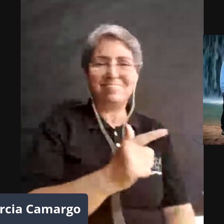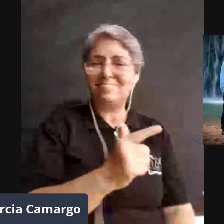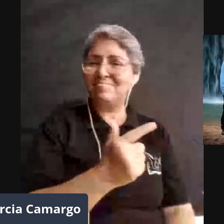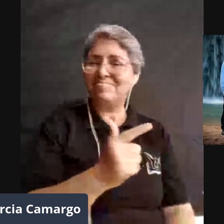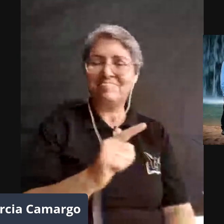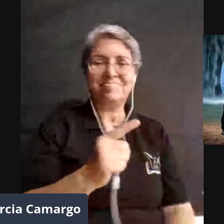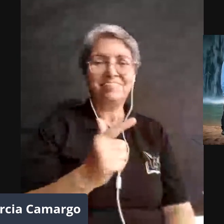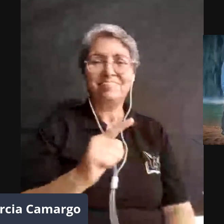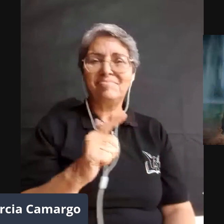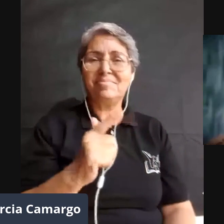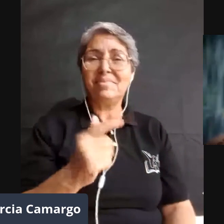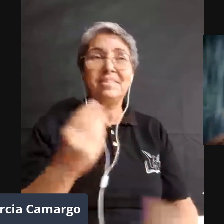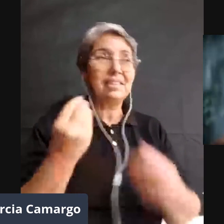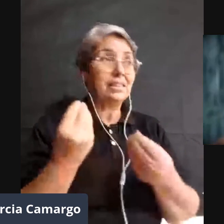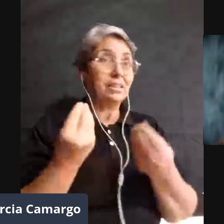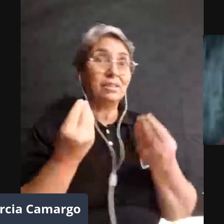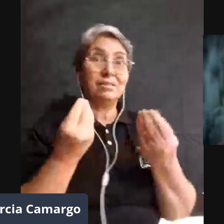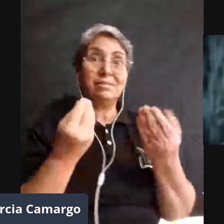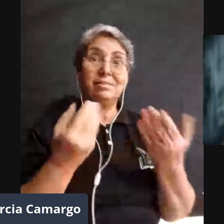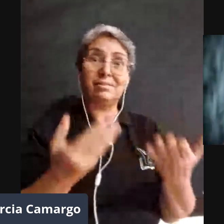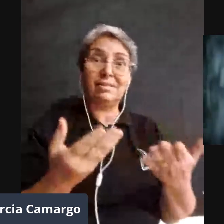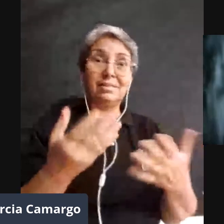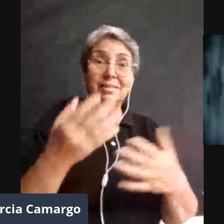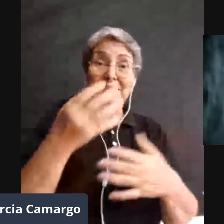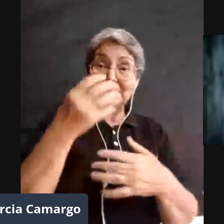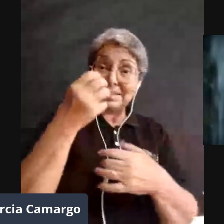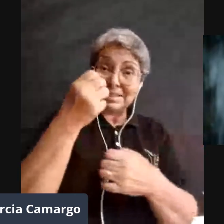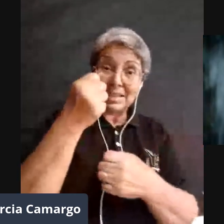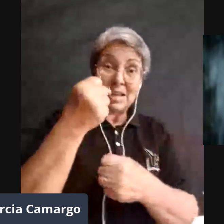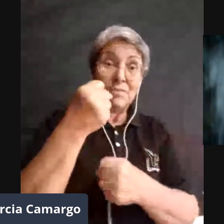concede a fé para